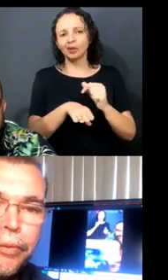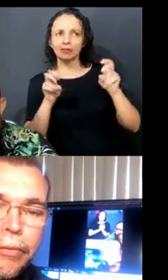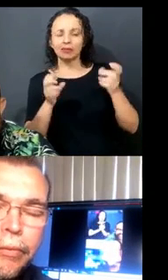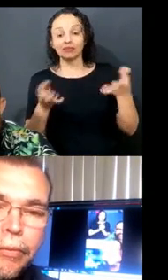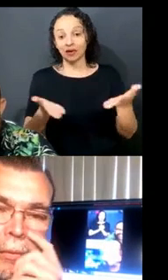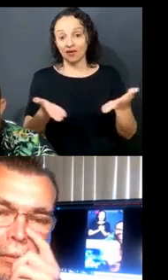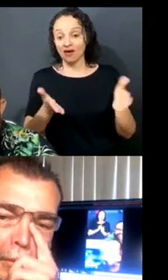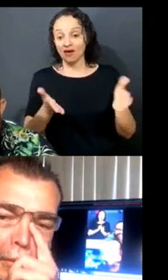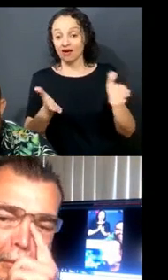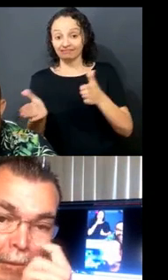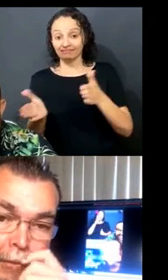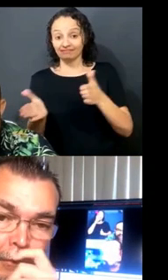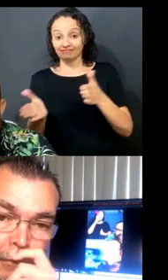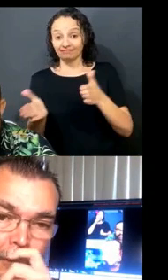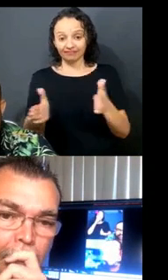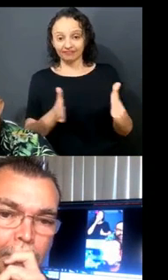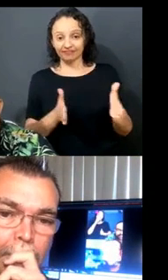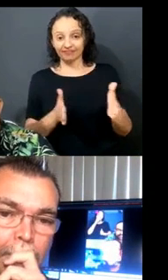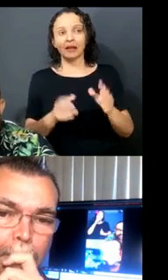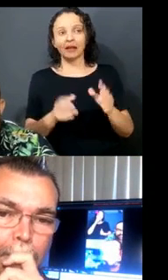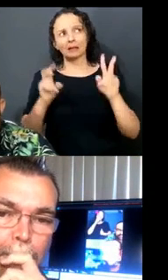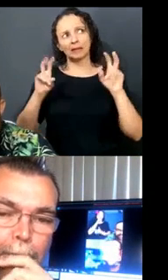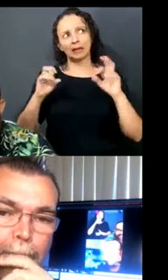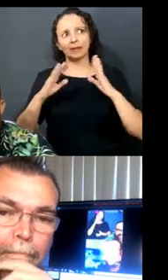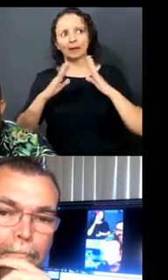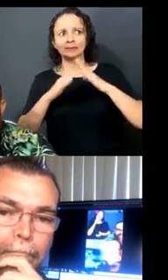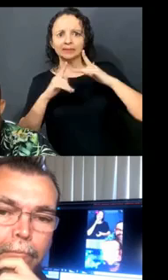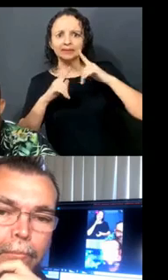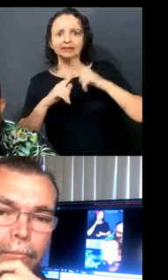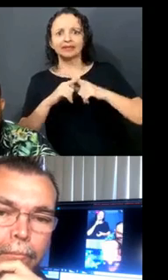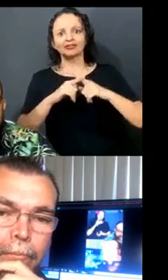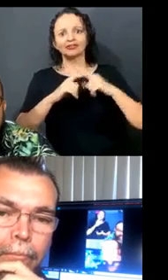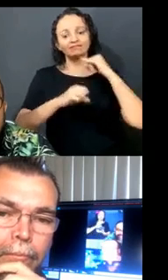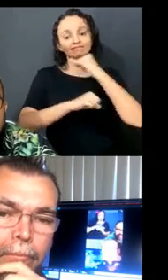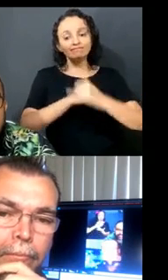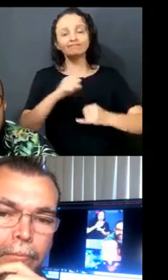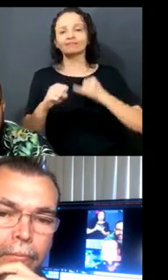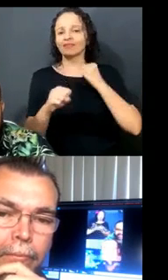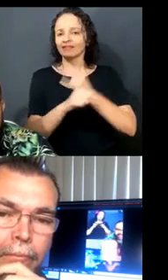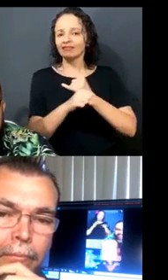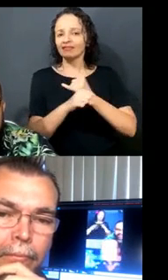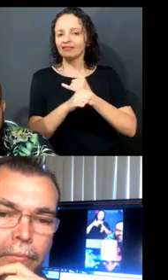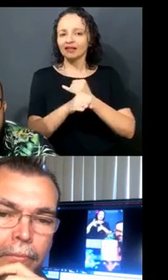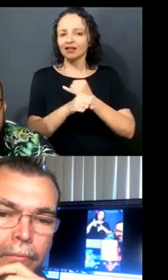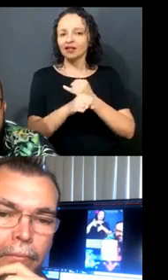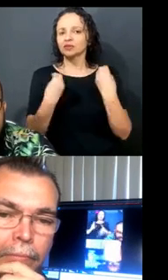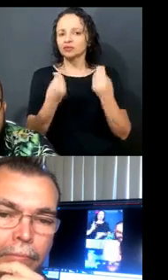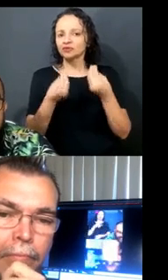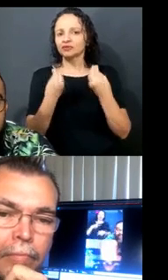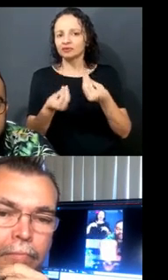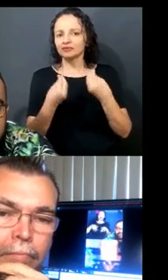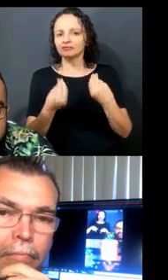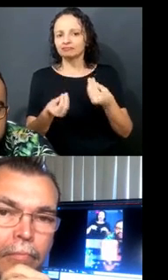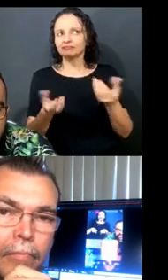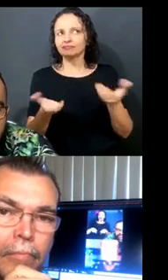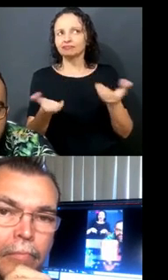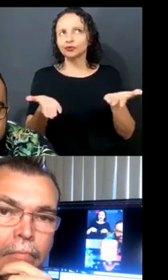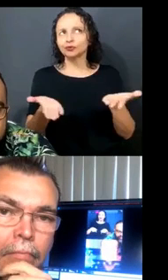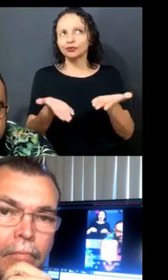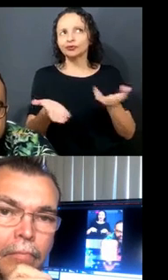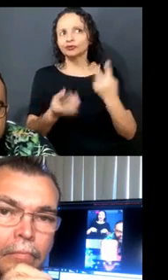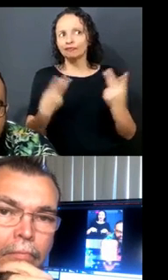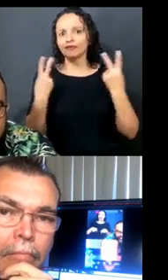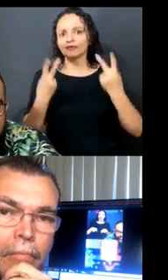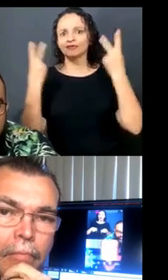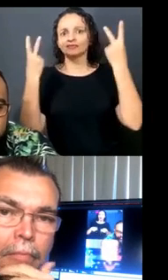com os dias atuais, a questão do ministério digital, né? A relevância de um ministério